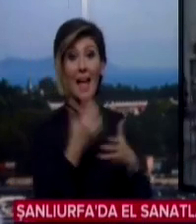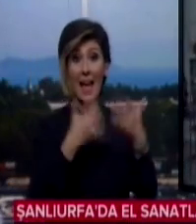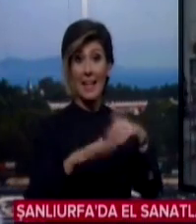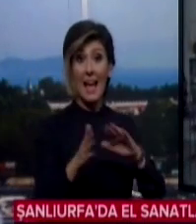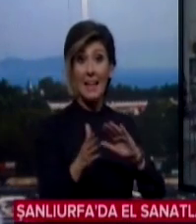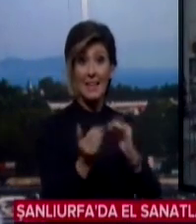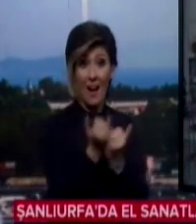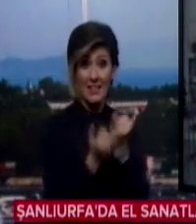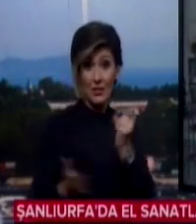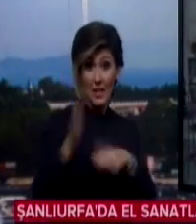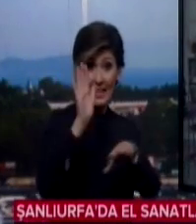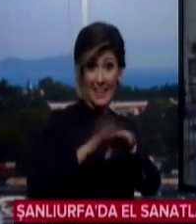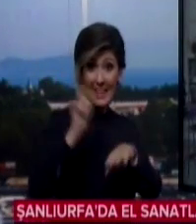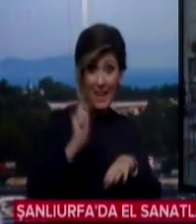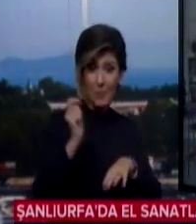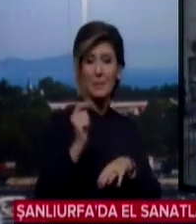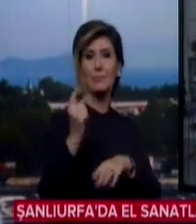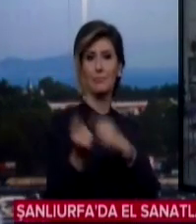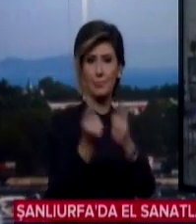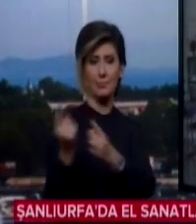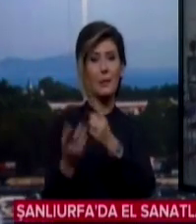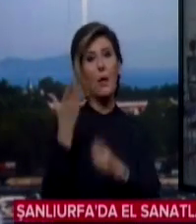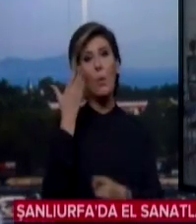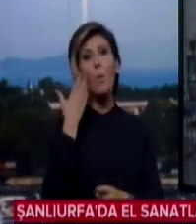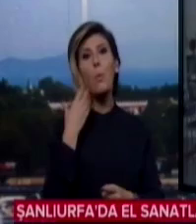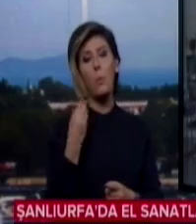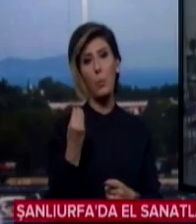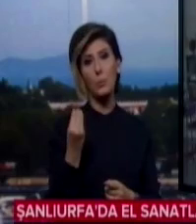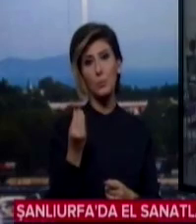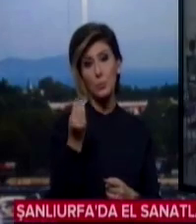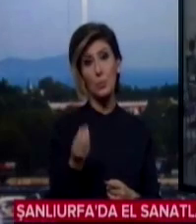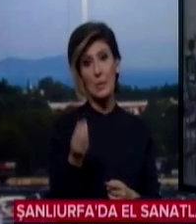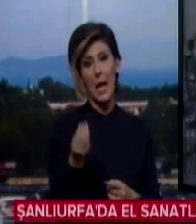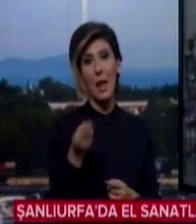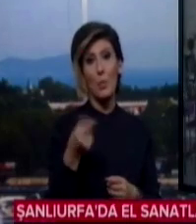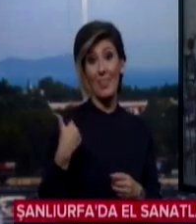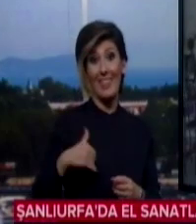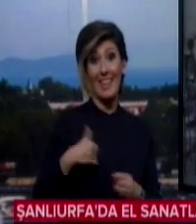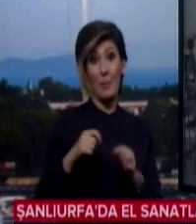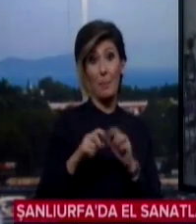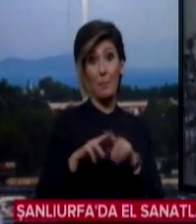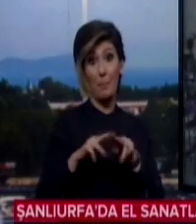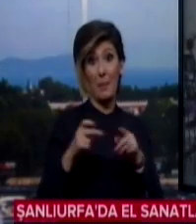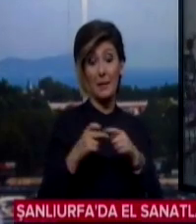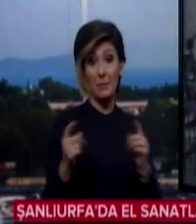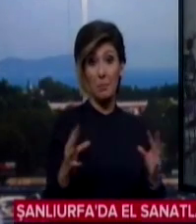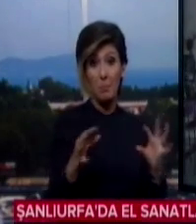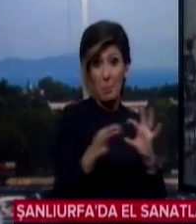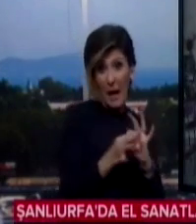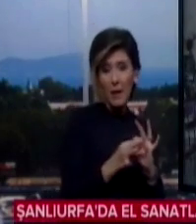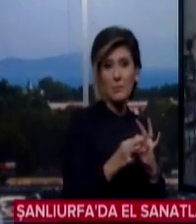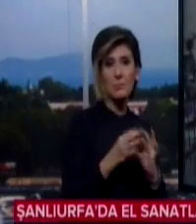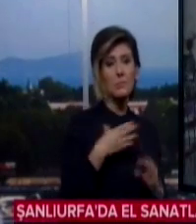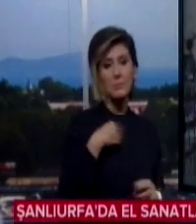Engelli kardeşlerimizin yaptığı figürler gayet hoş, gayet güzel. Bu deriyle bakırın buluşması çok ilgimi çekti.